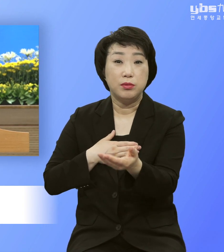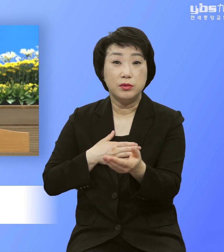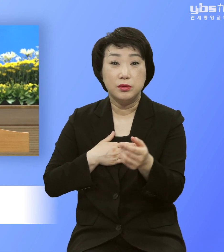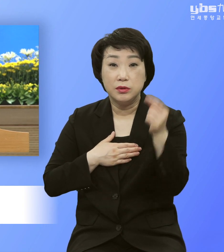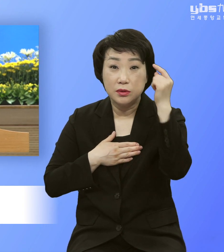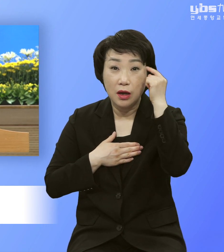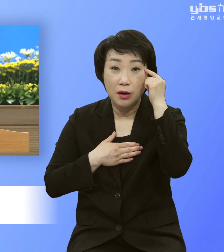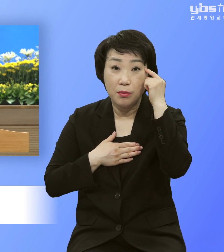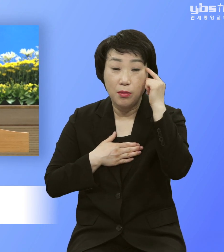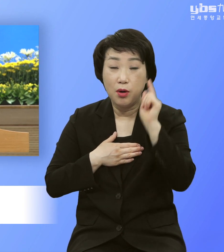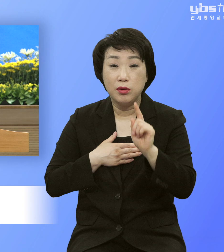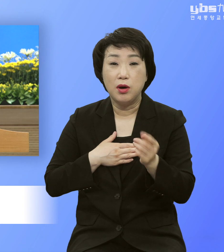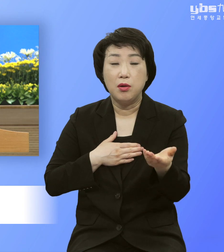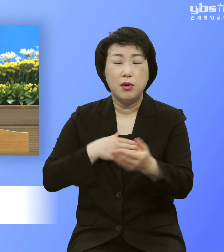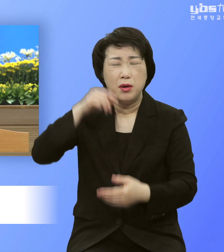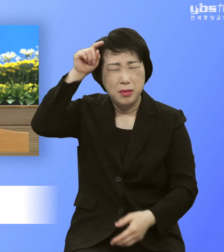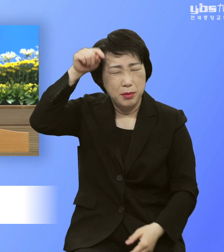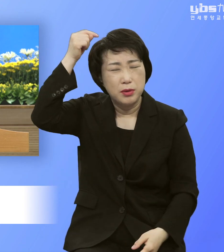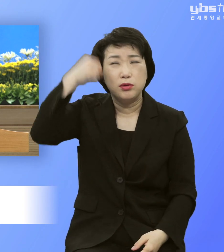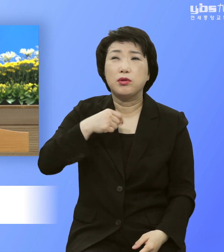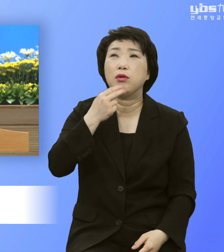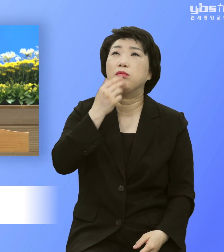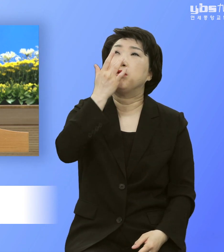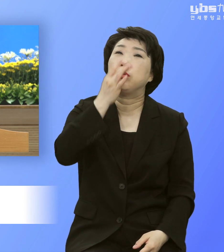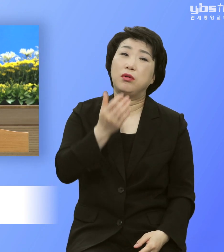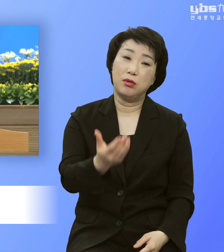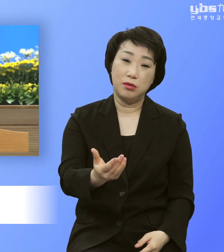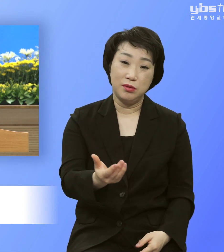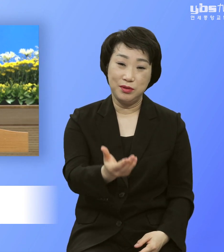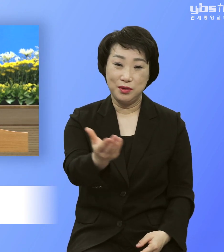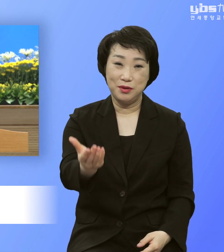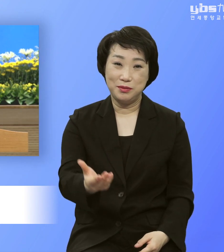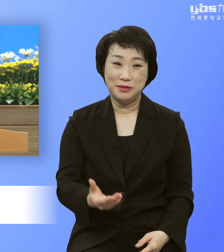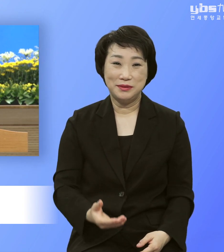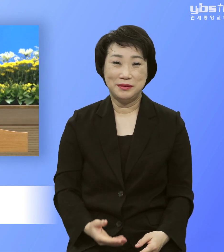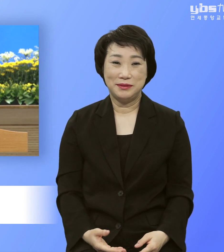여러분들이 매일 못 느끼면 어떻게 되었어요?